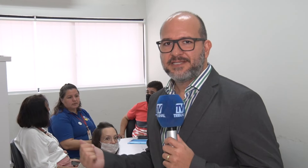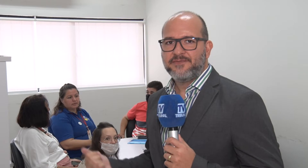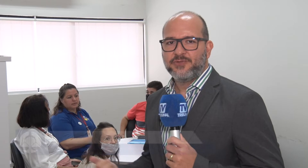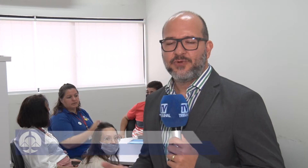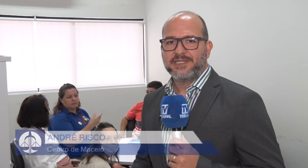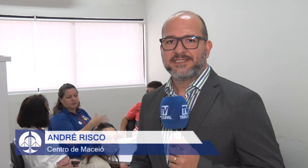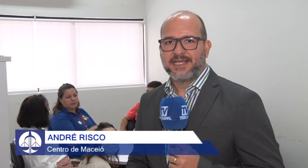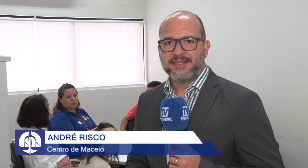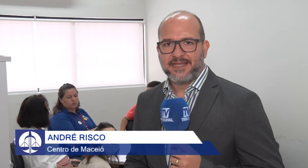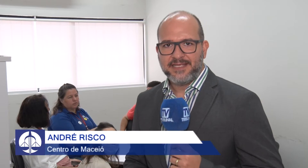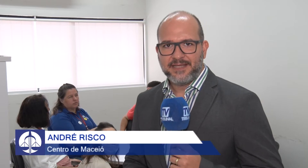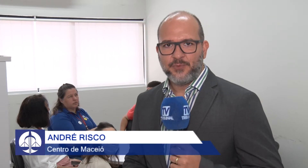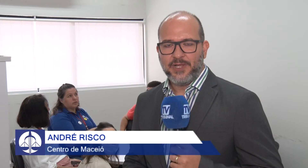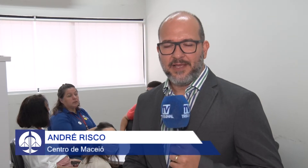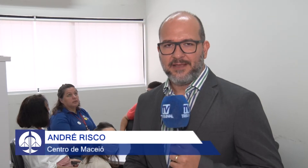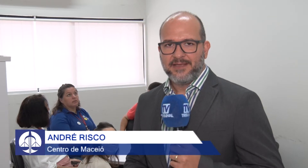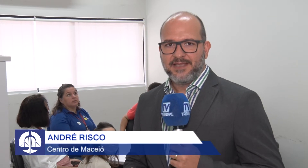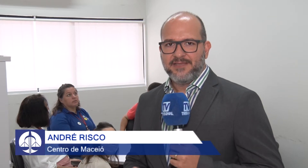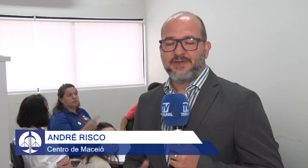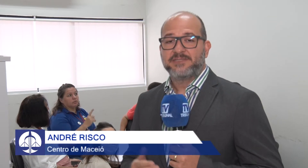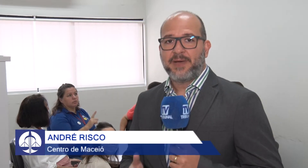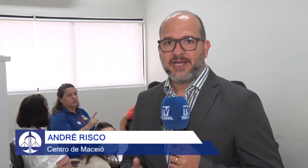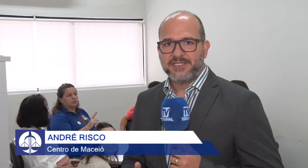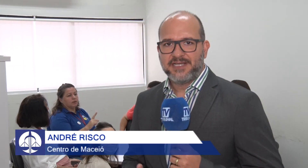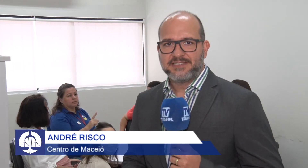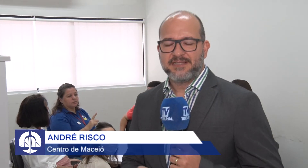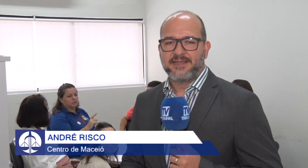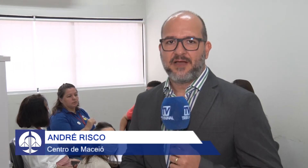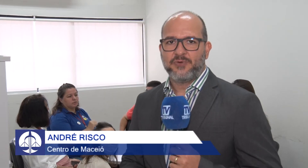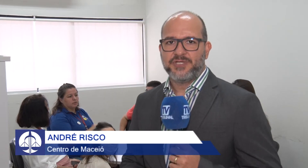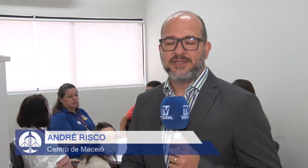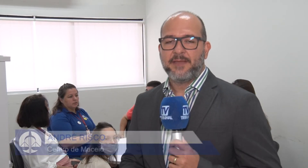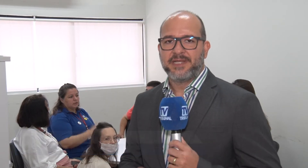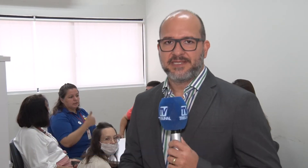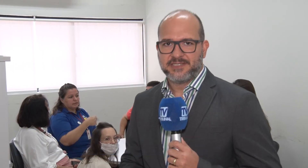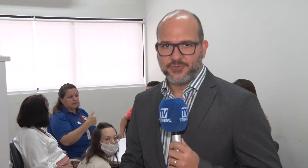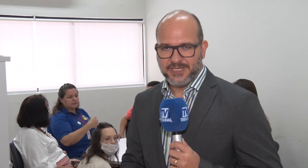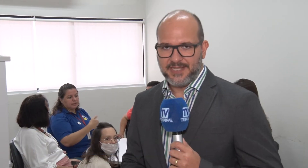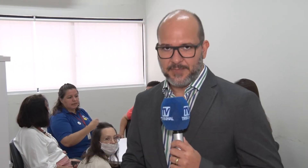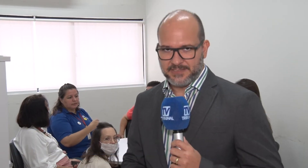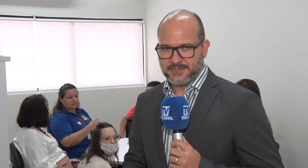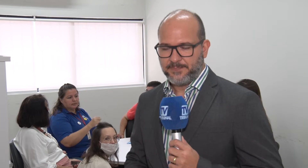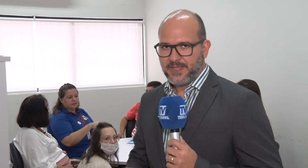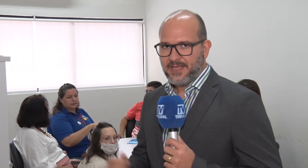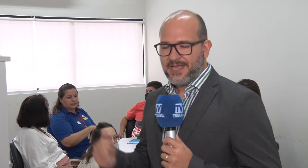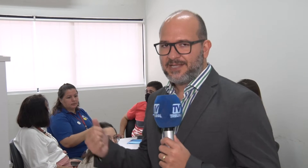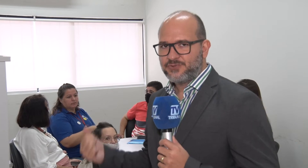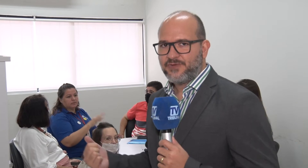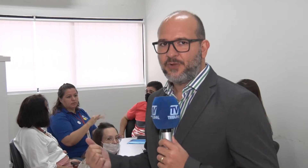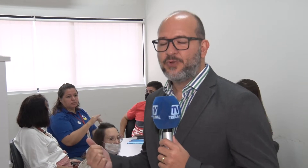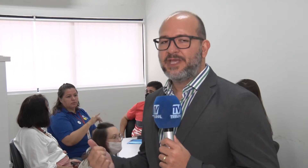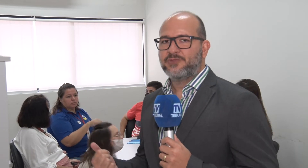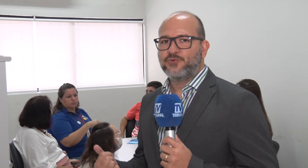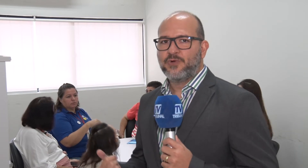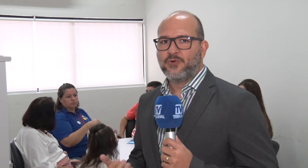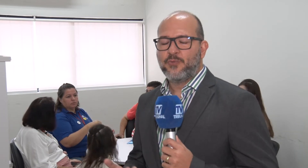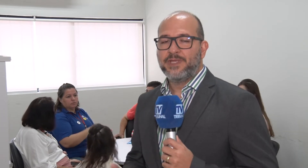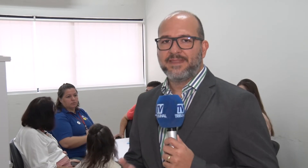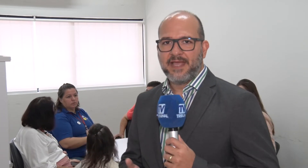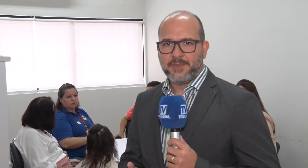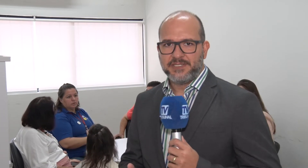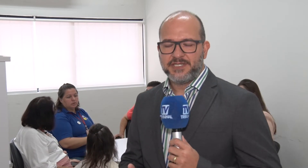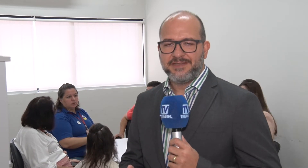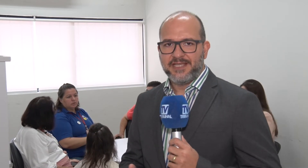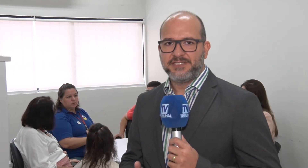Gilmara é servidora da Secretaria da Mulher e faz parte da Central de Interpretação de Libras. Ela nos falou que atua